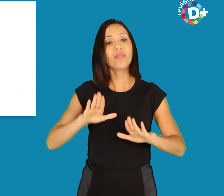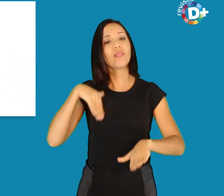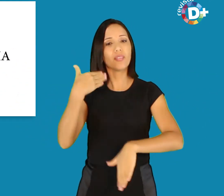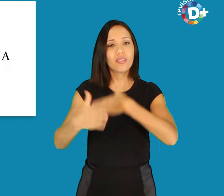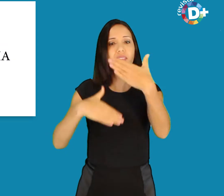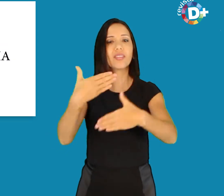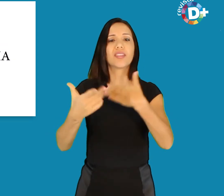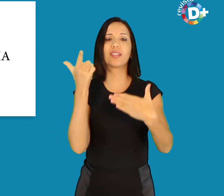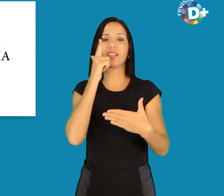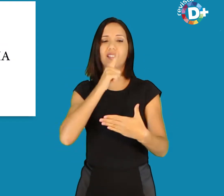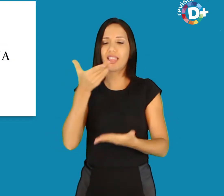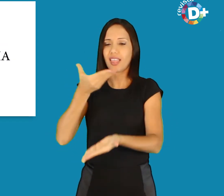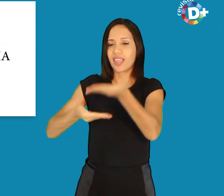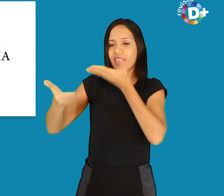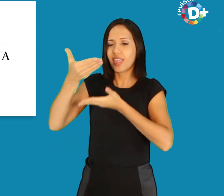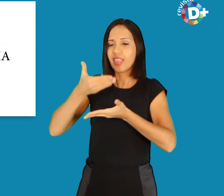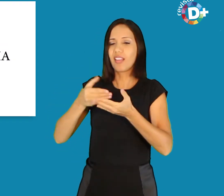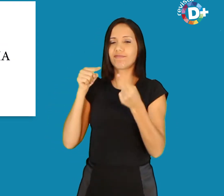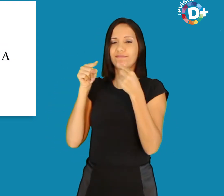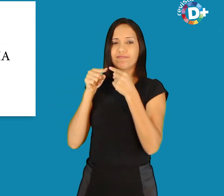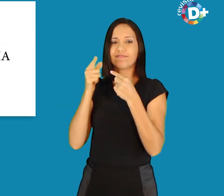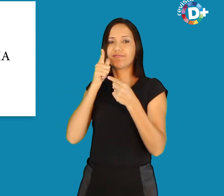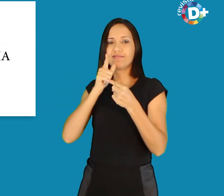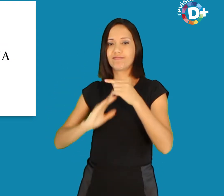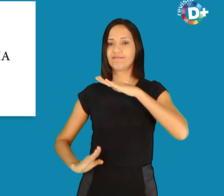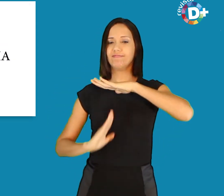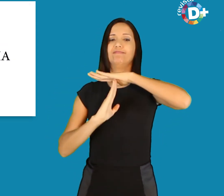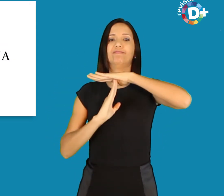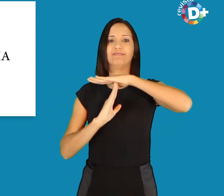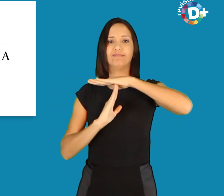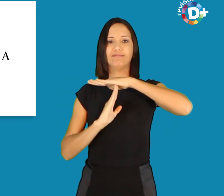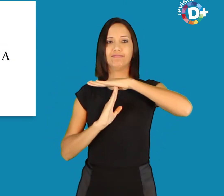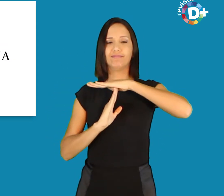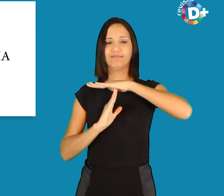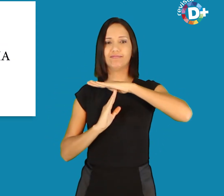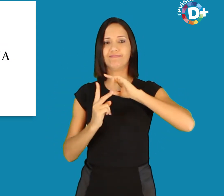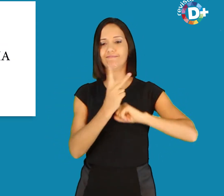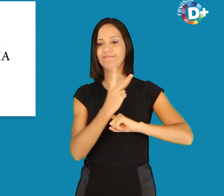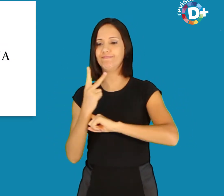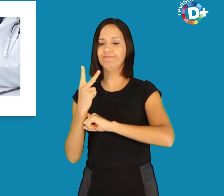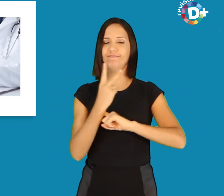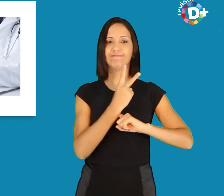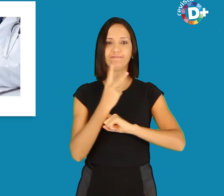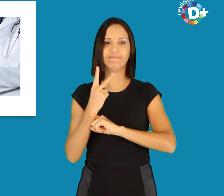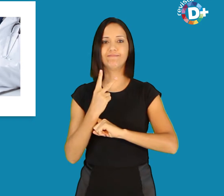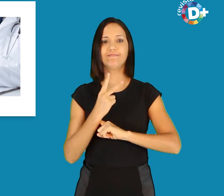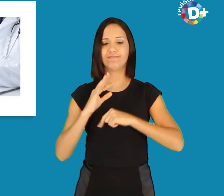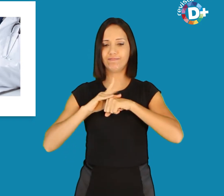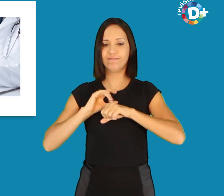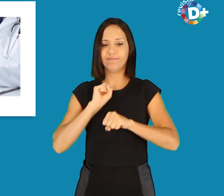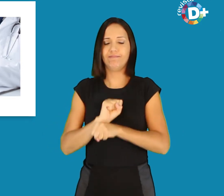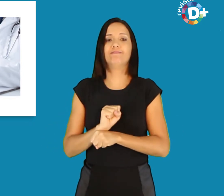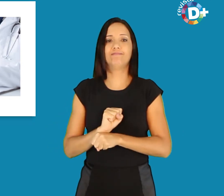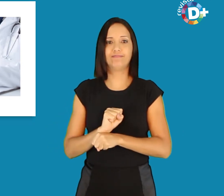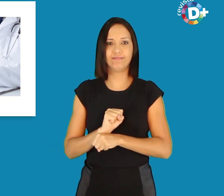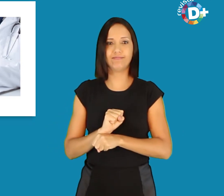recebendo a notícia ouvir do médico o diagnóstico final e saber que se tem ela